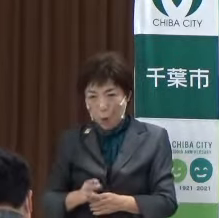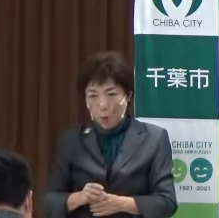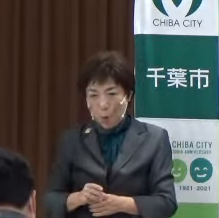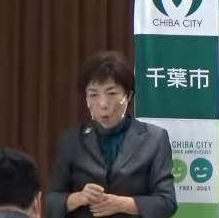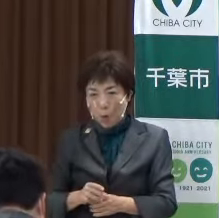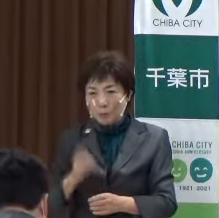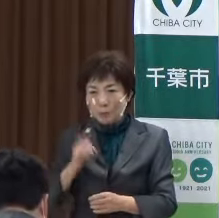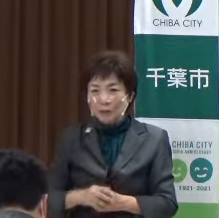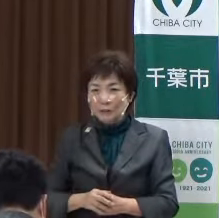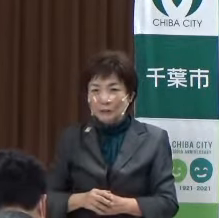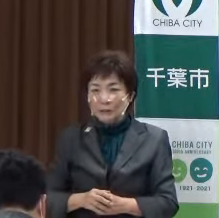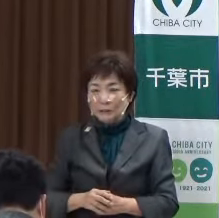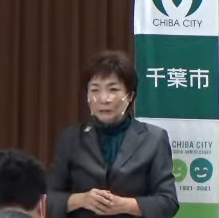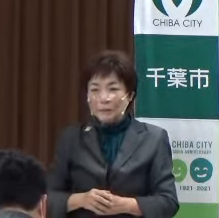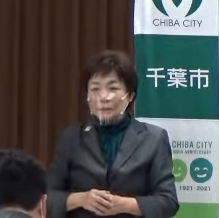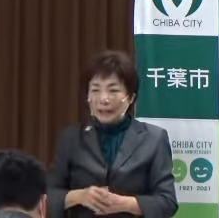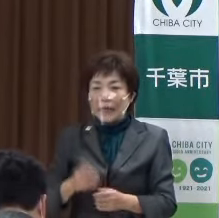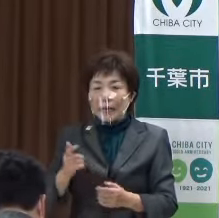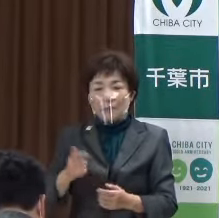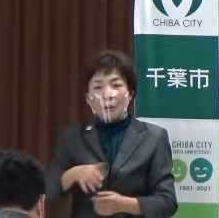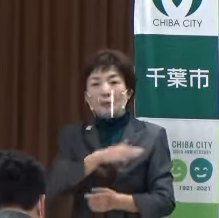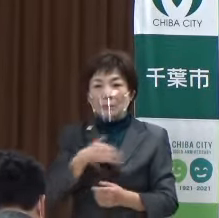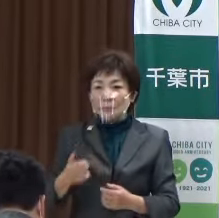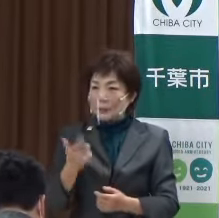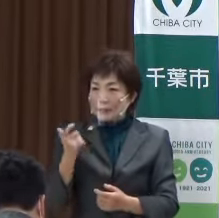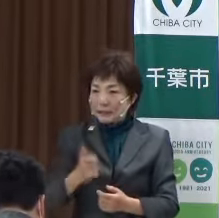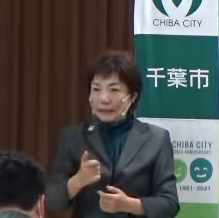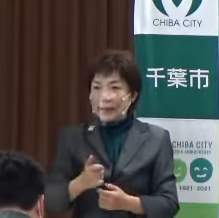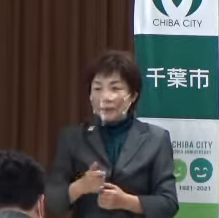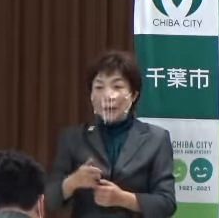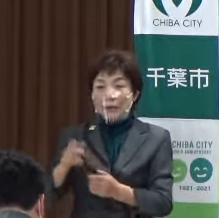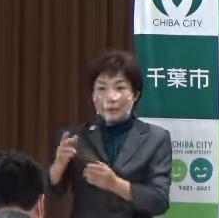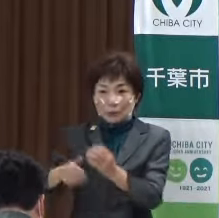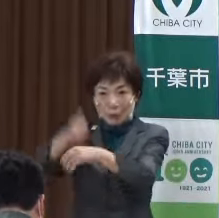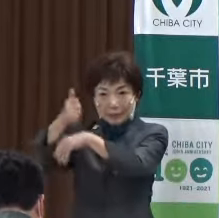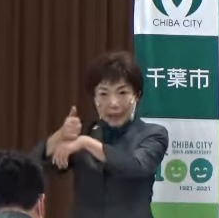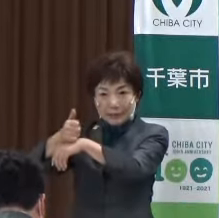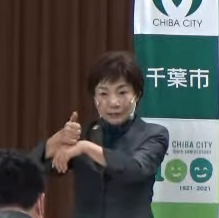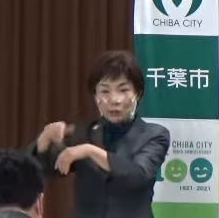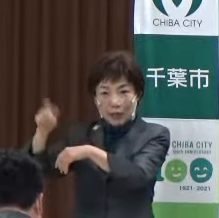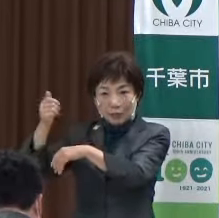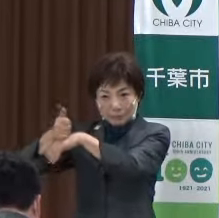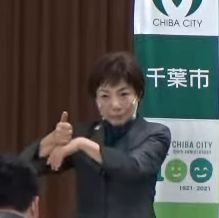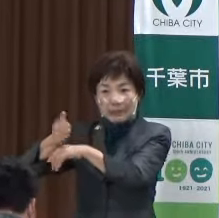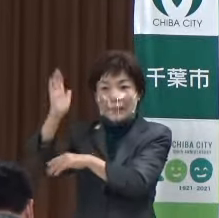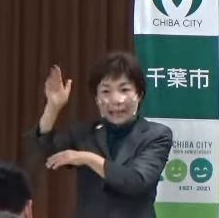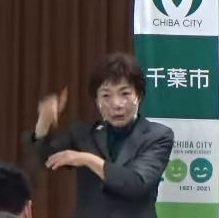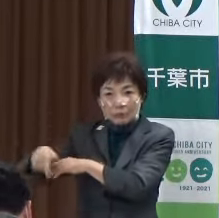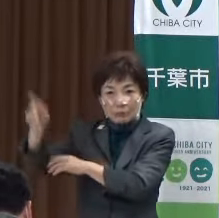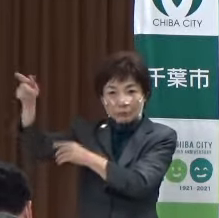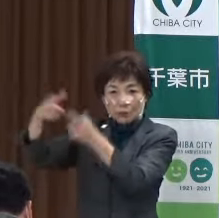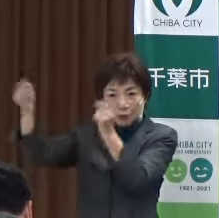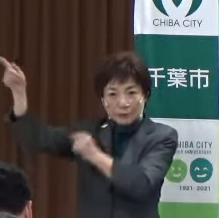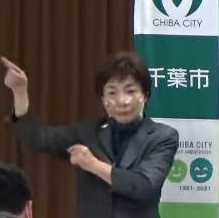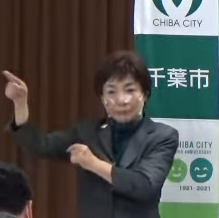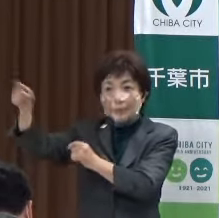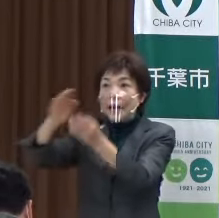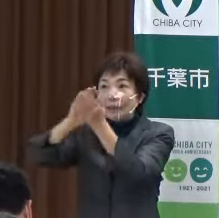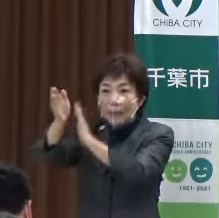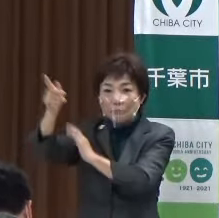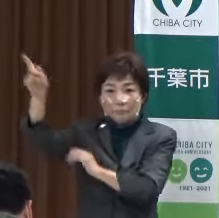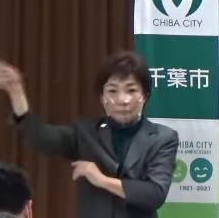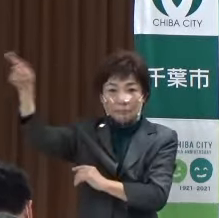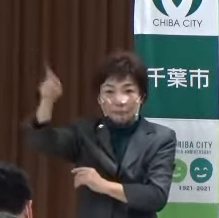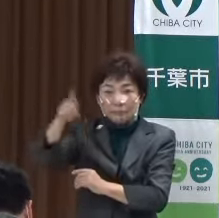て、しっかりとしたですね、まずは総理、政府、また県から